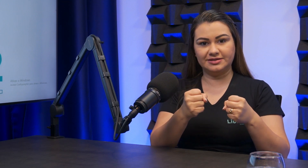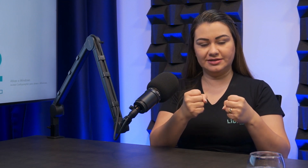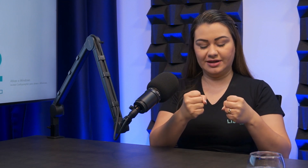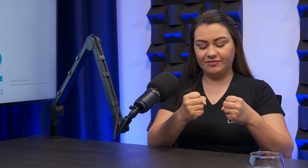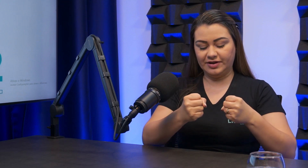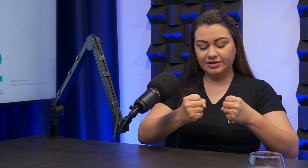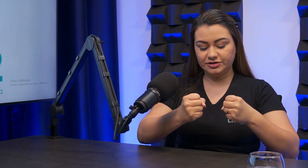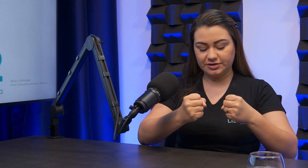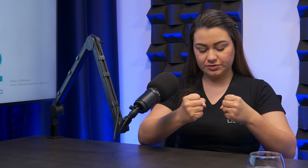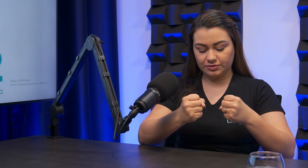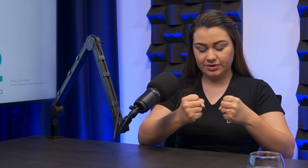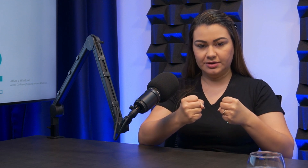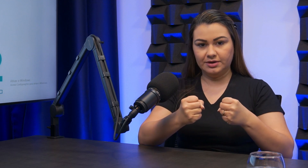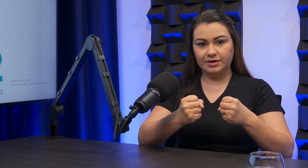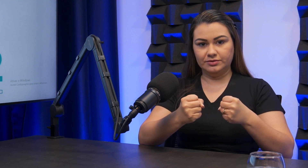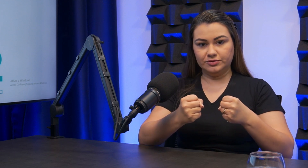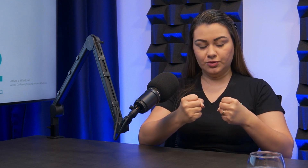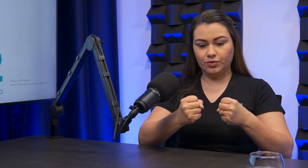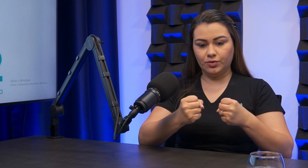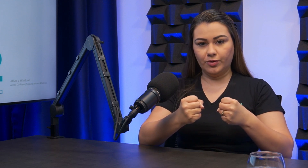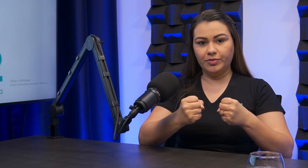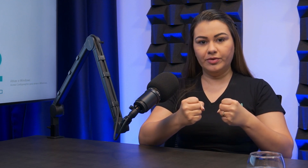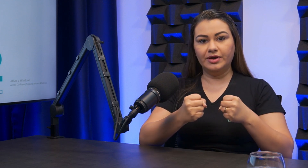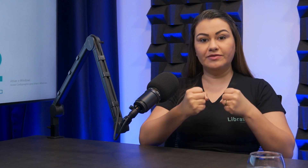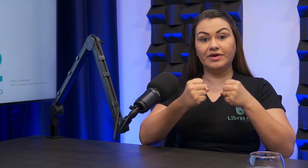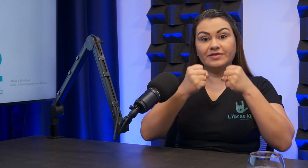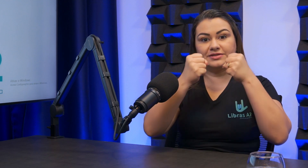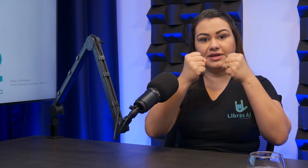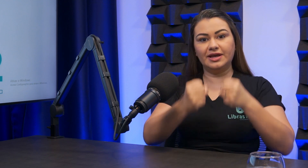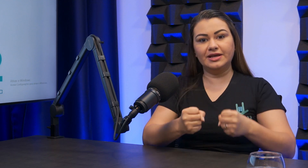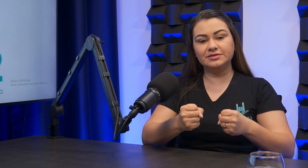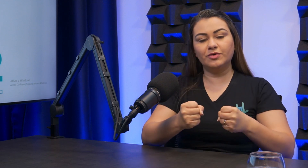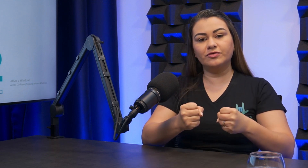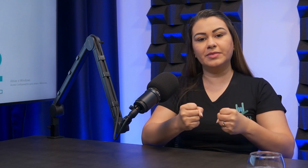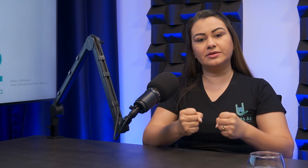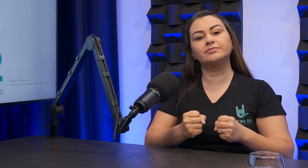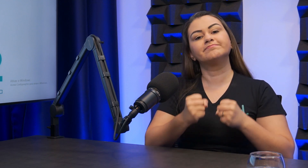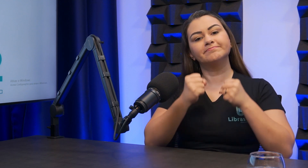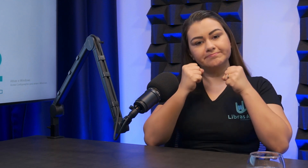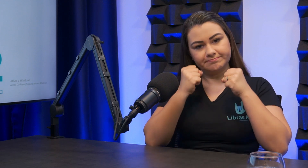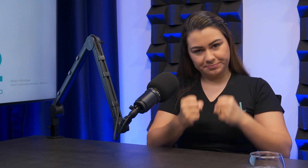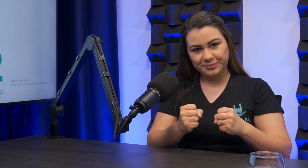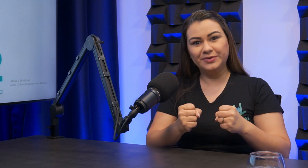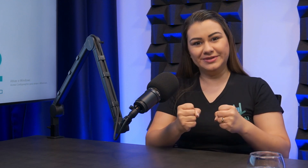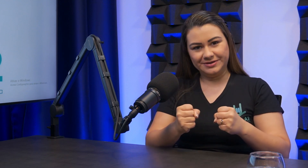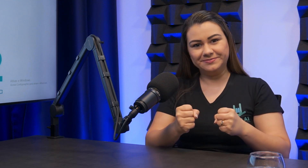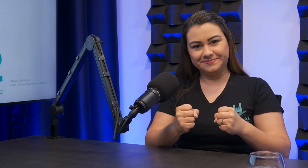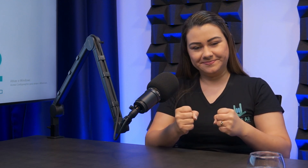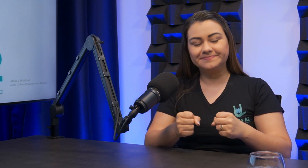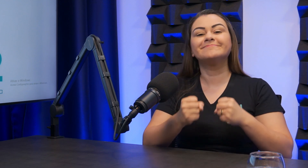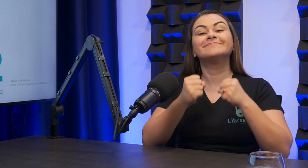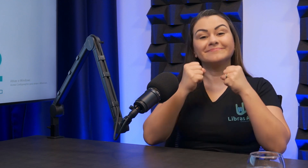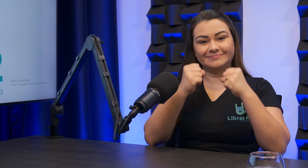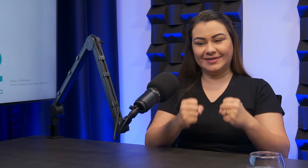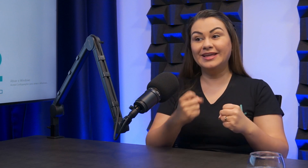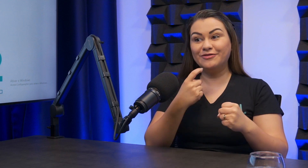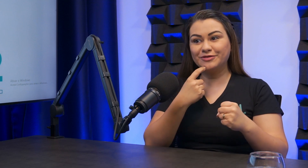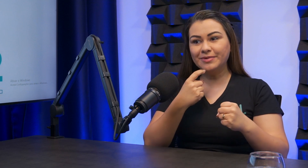na frente do seu corpo e vai fazer esse movimento. Poder. E afirmando,